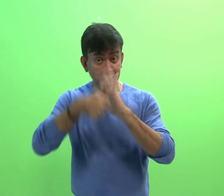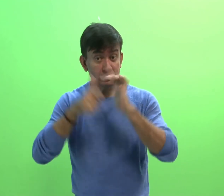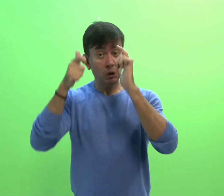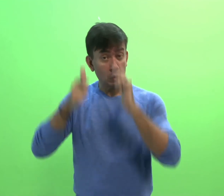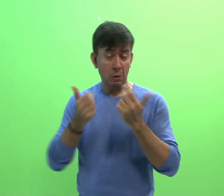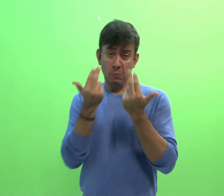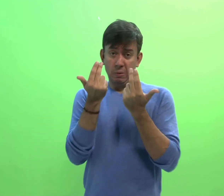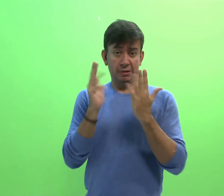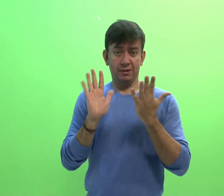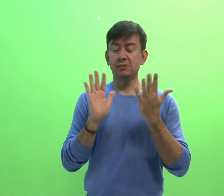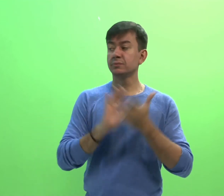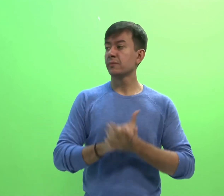nariz.